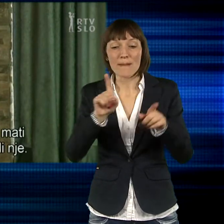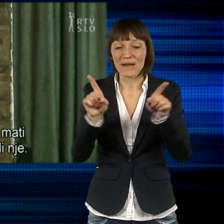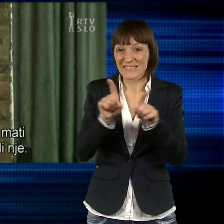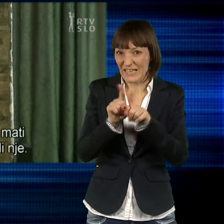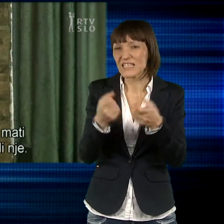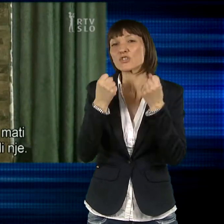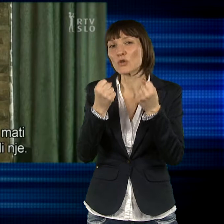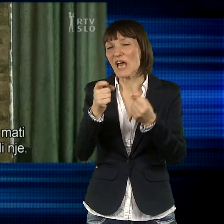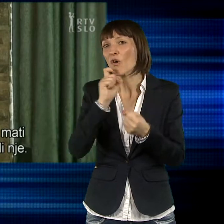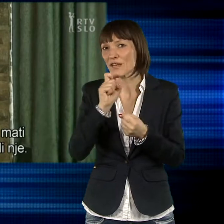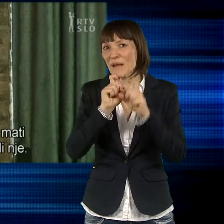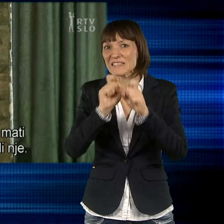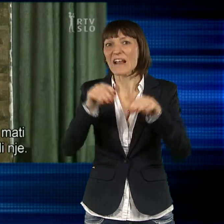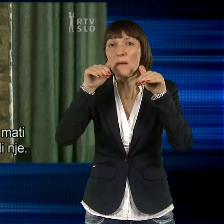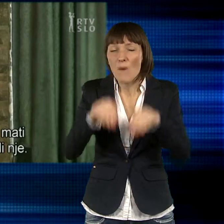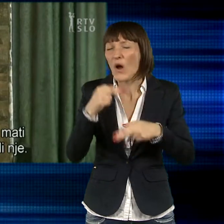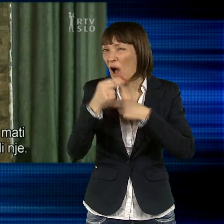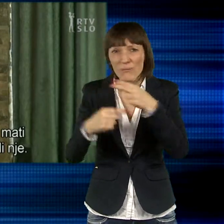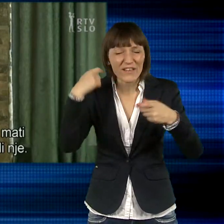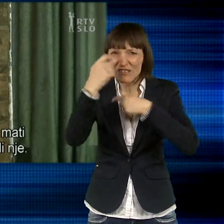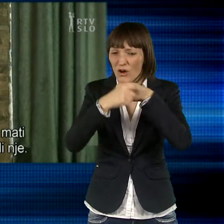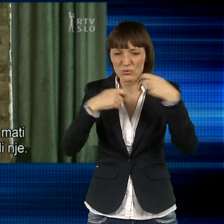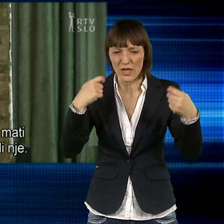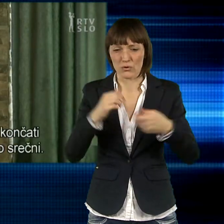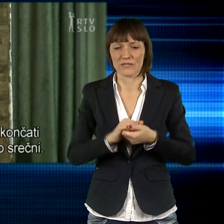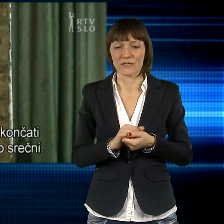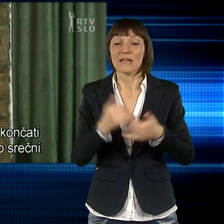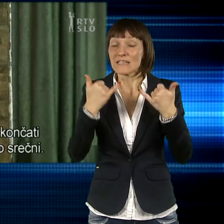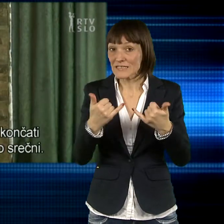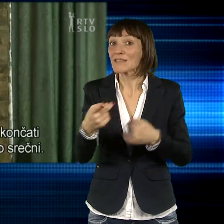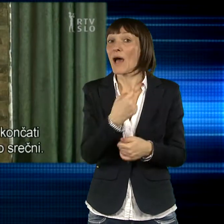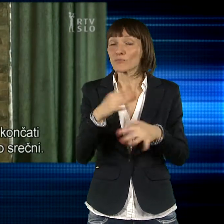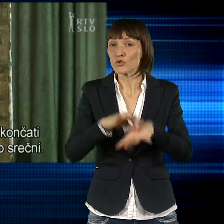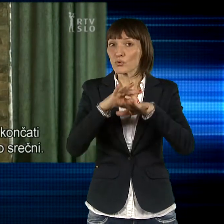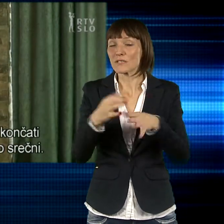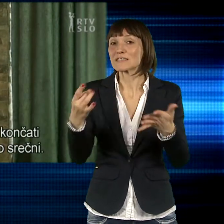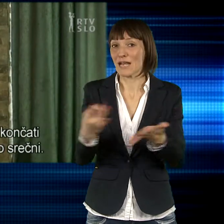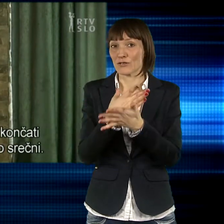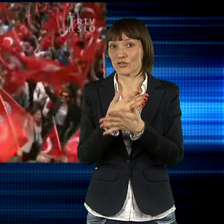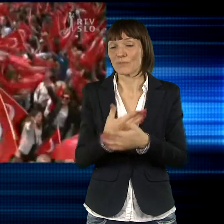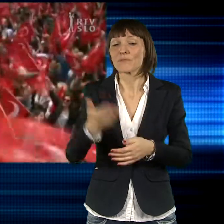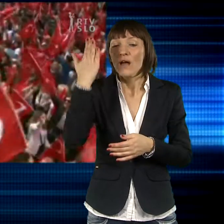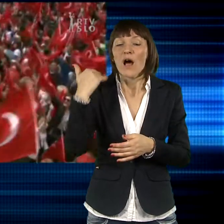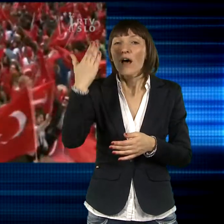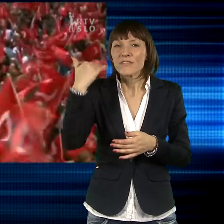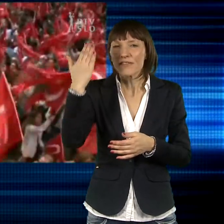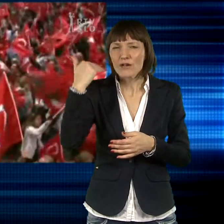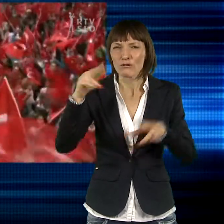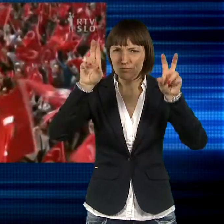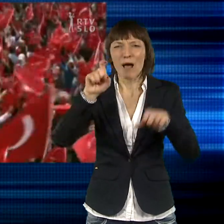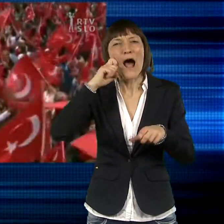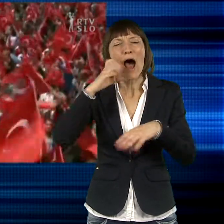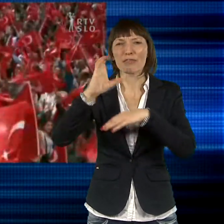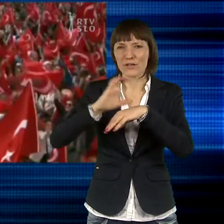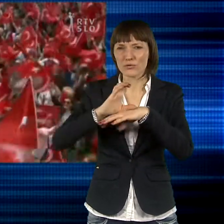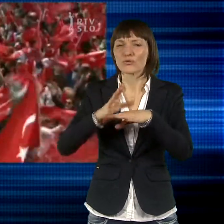olarak herkesin, annem, babam falan, kardeşlerim okuyamıyordu doğru dürüst. Memnun etti. Nekoč je Atatürk